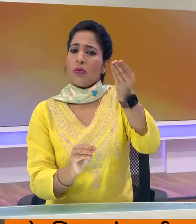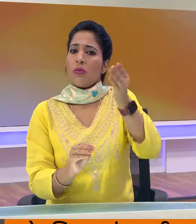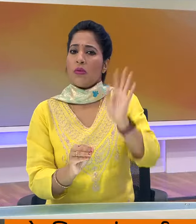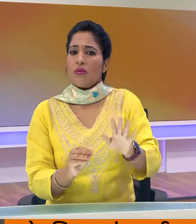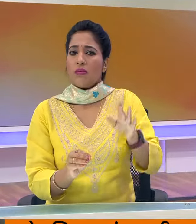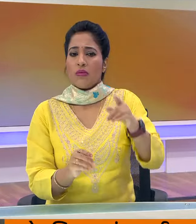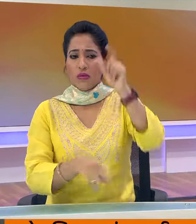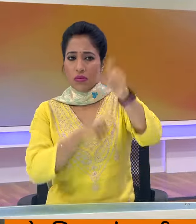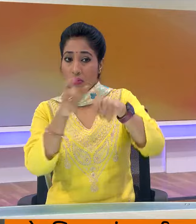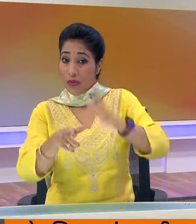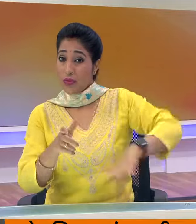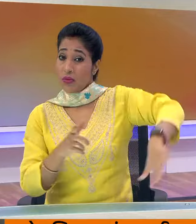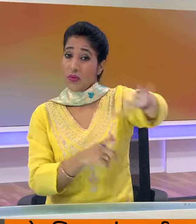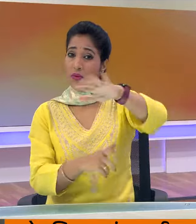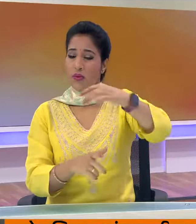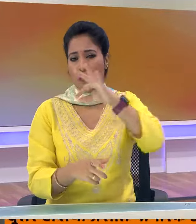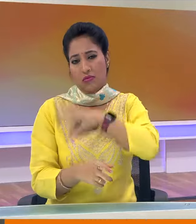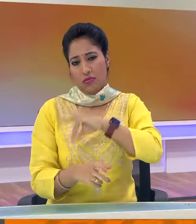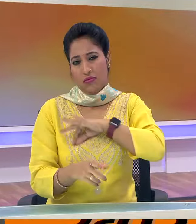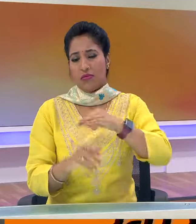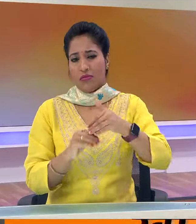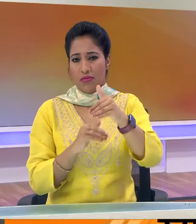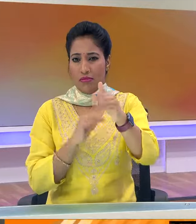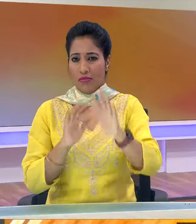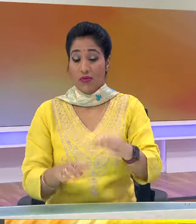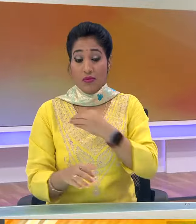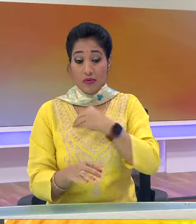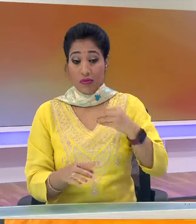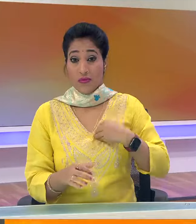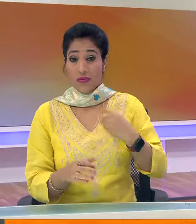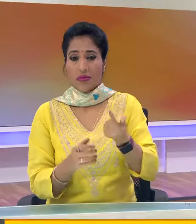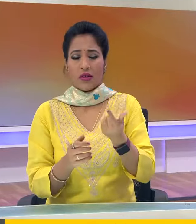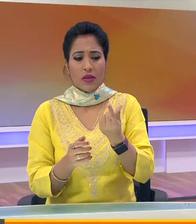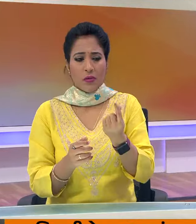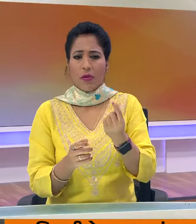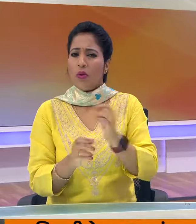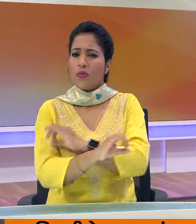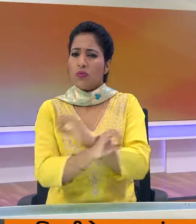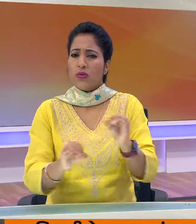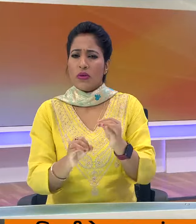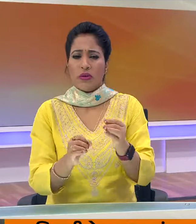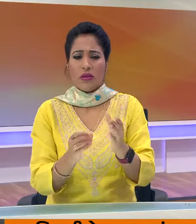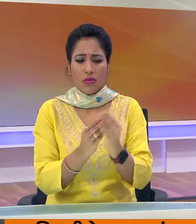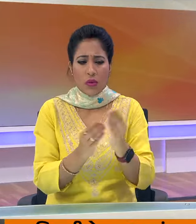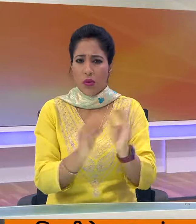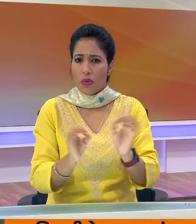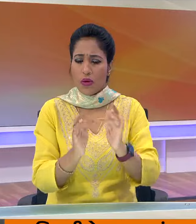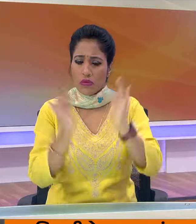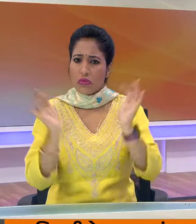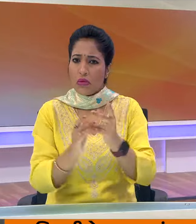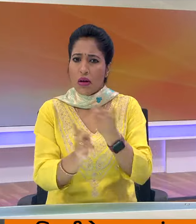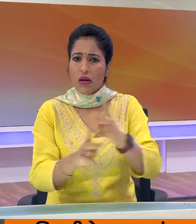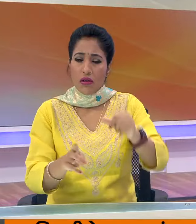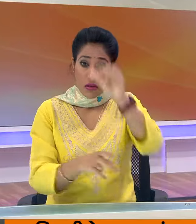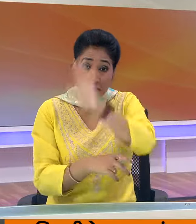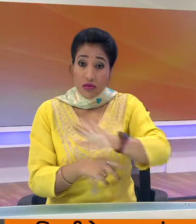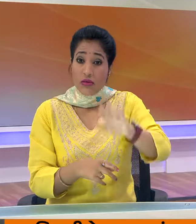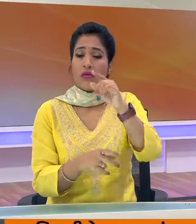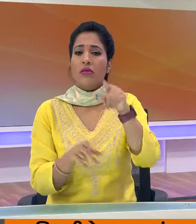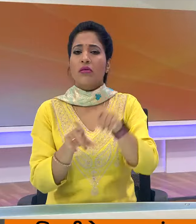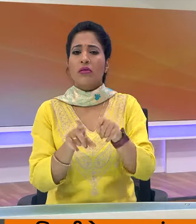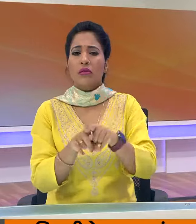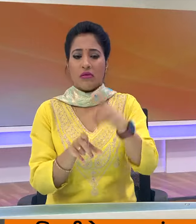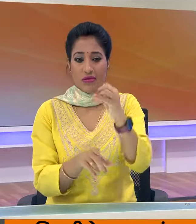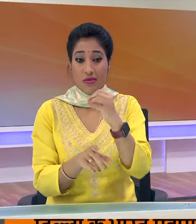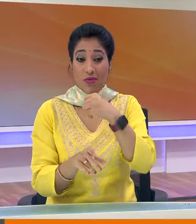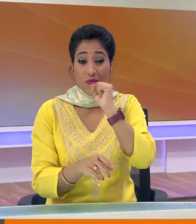इसलिए वो सभी को उसको उसका लाभ मिलेगा और हॉस्पिटल्स में जो कैशलेस होता है उससे ही ज़्यादा वो सभी जेस्ट